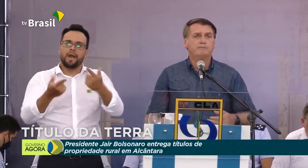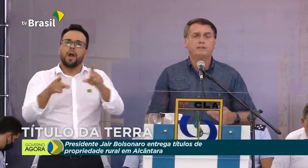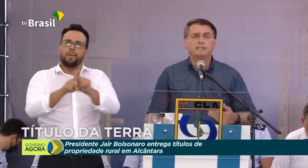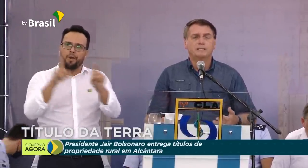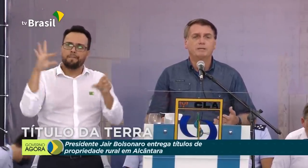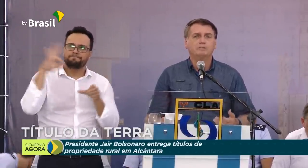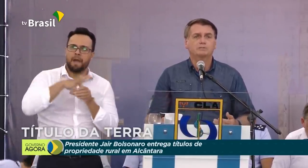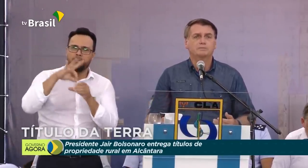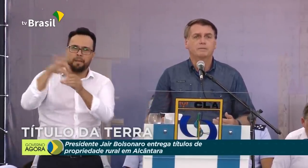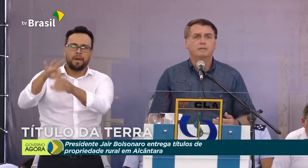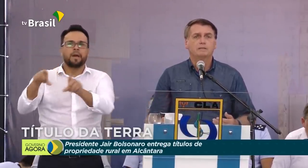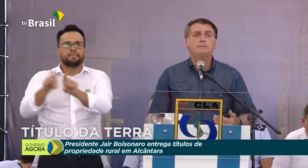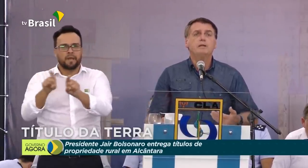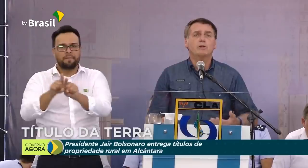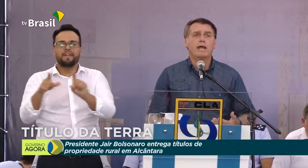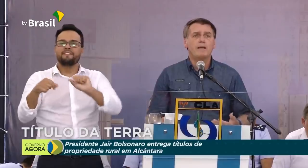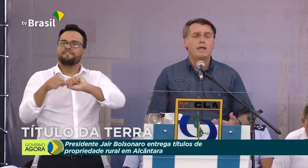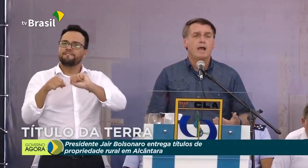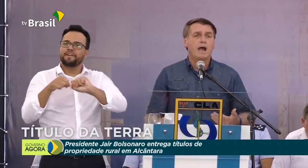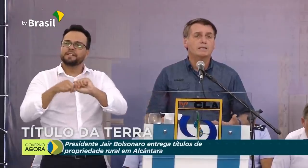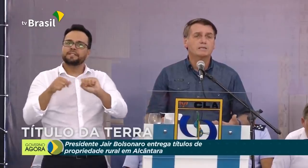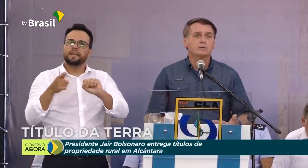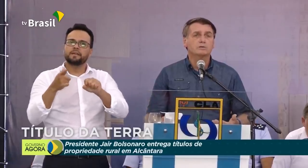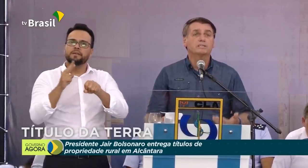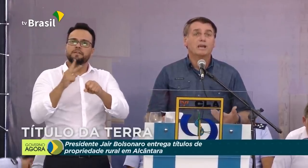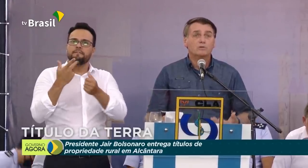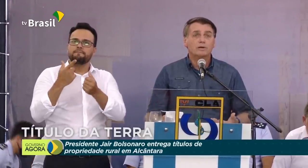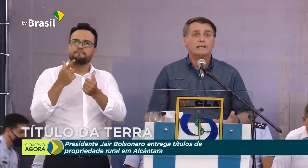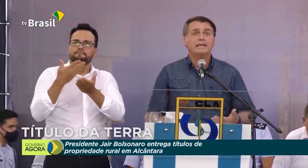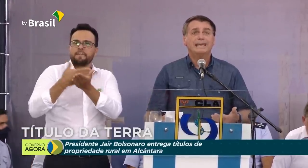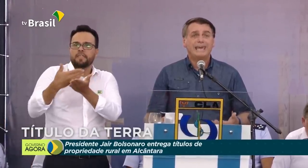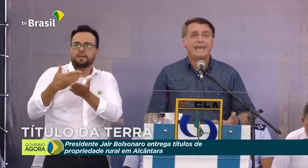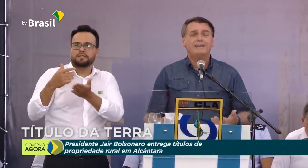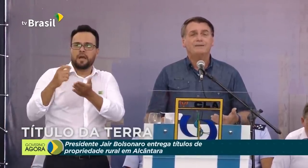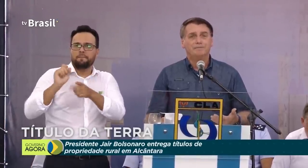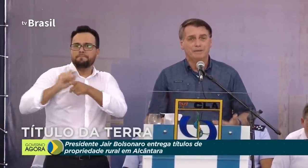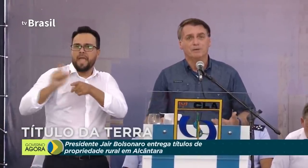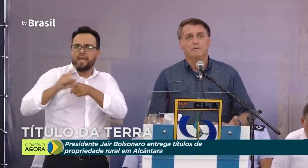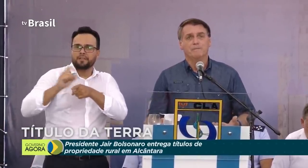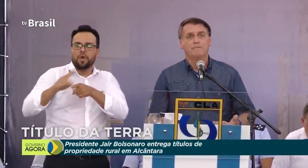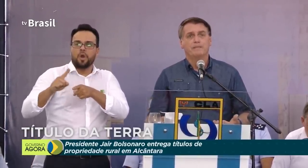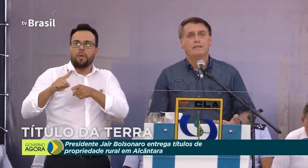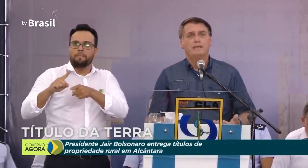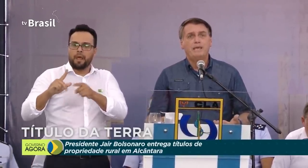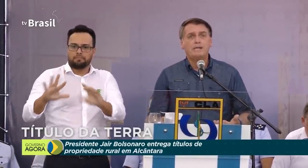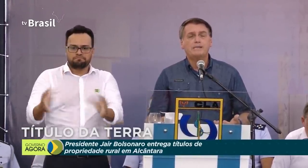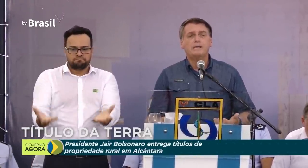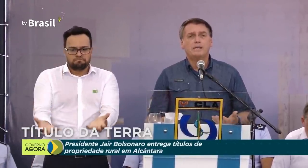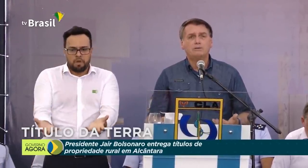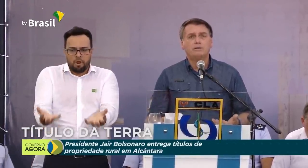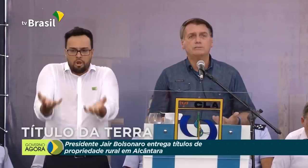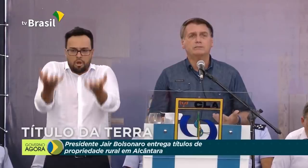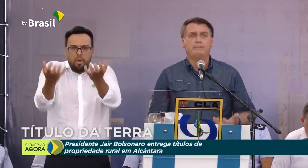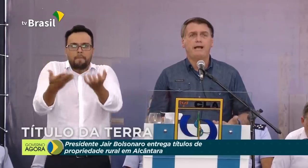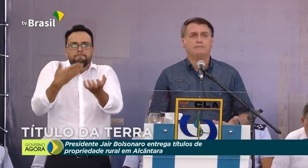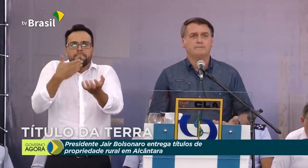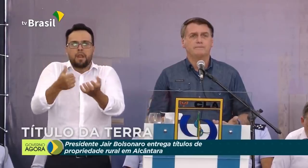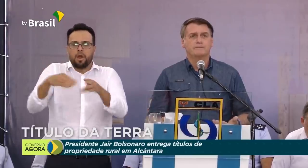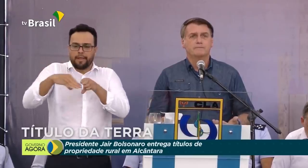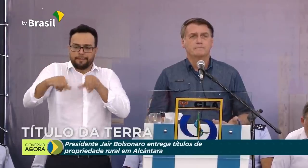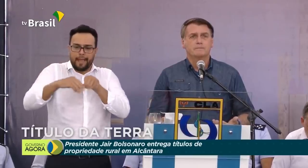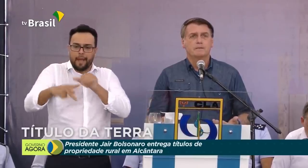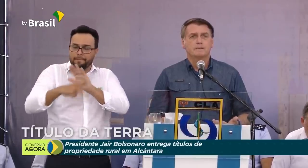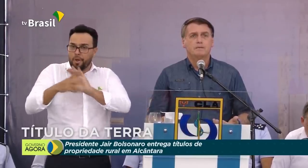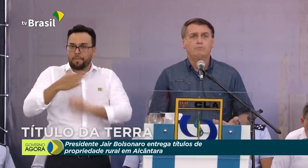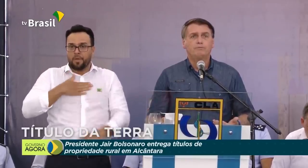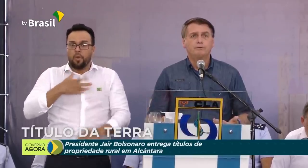fazer financiamentos e melhorar aquilo que agora é meu. Esse é o nosso trabalho.